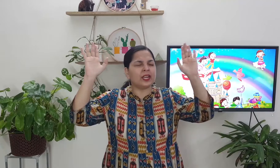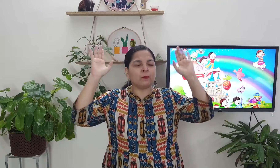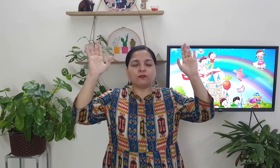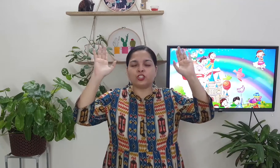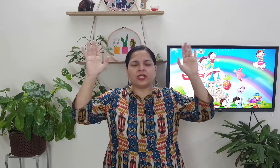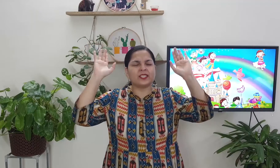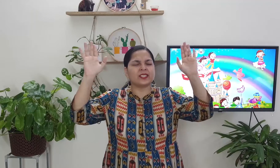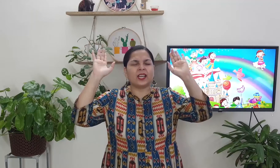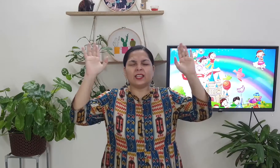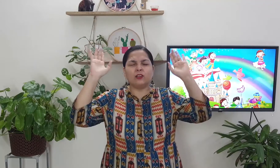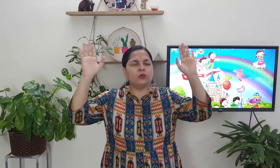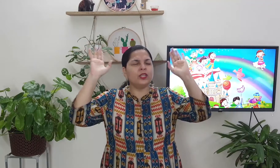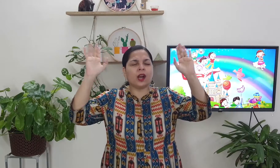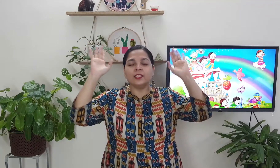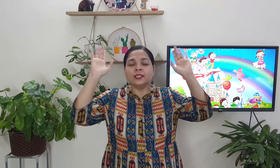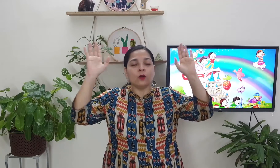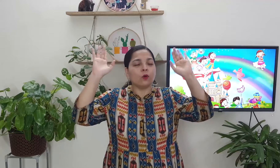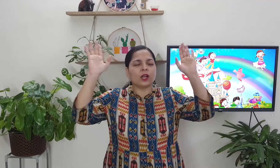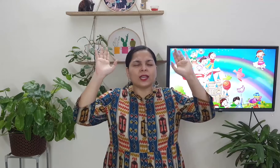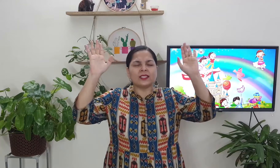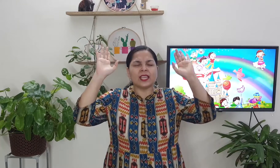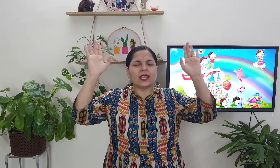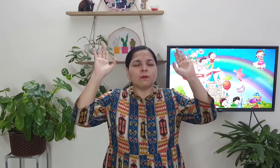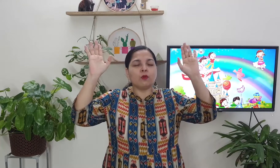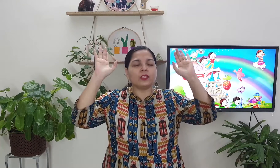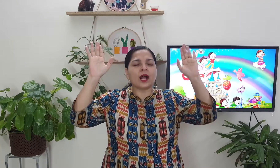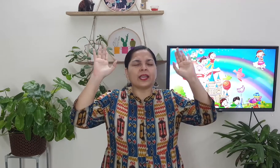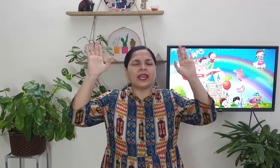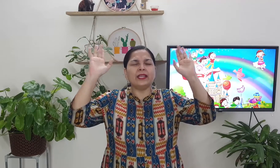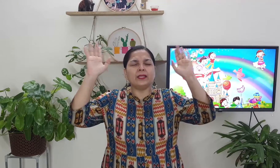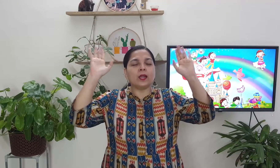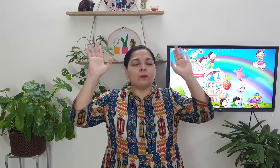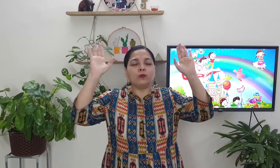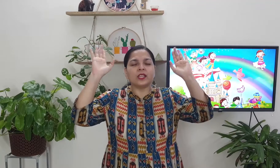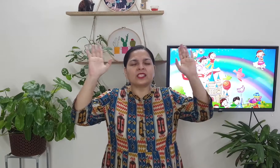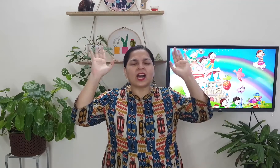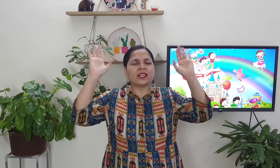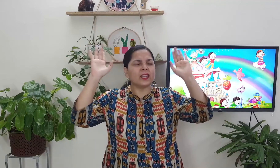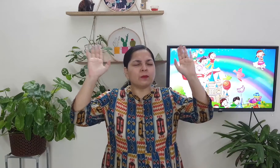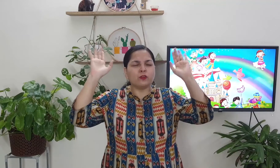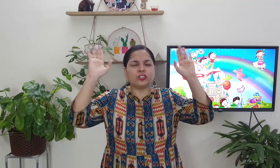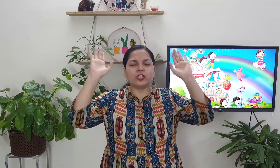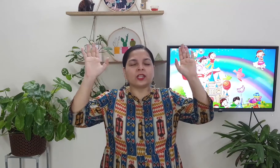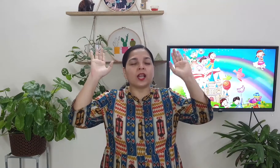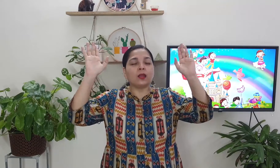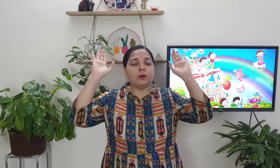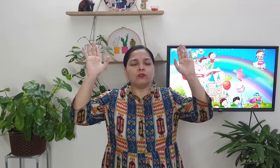படி கட்டளையிடுகிறேன். ஹல்லேலூயா. ஓ கால சீக்கே போ தாக்கி இன் தலபோ தஸ்காத்தயே போ சத்